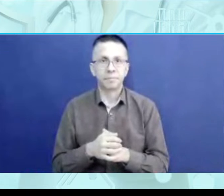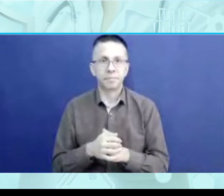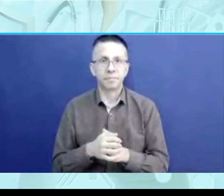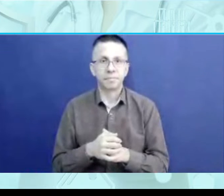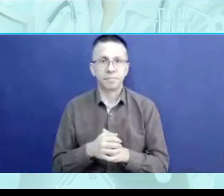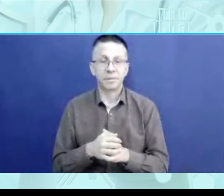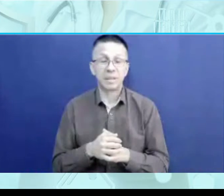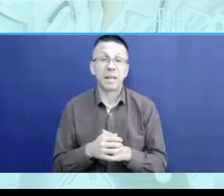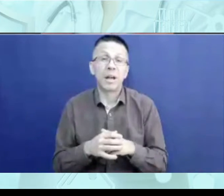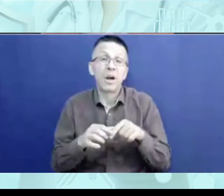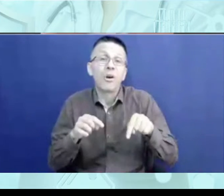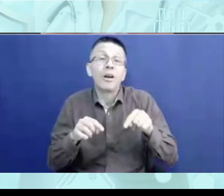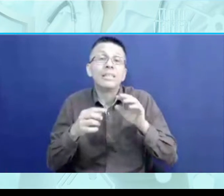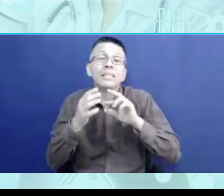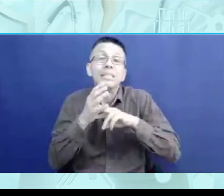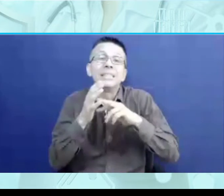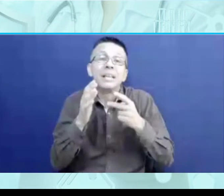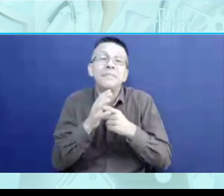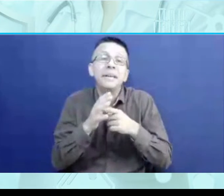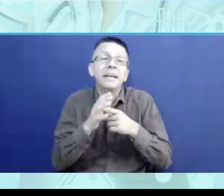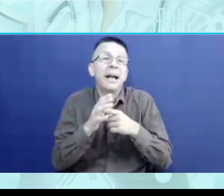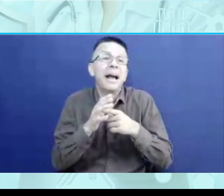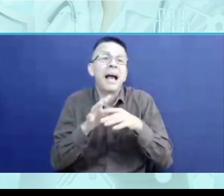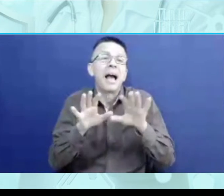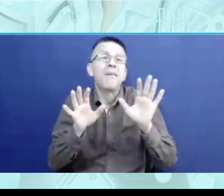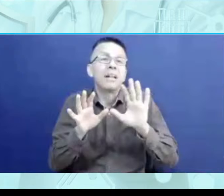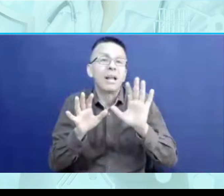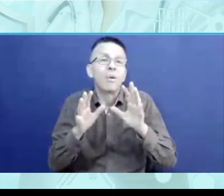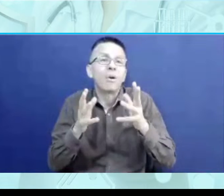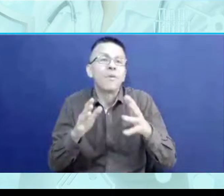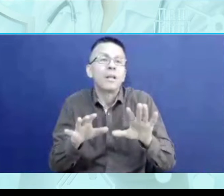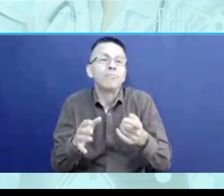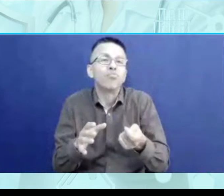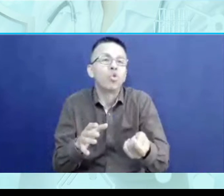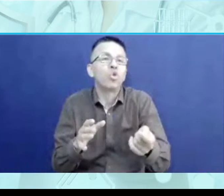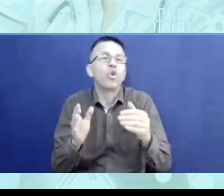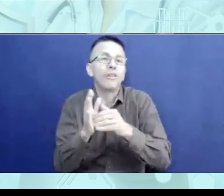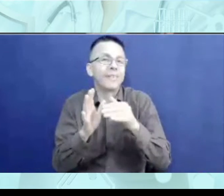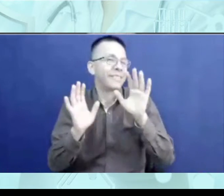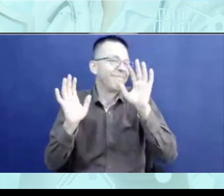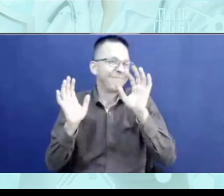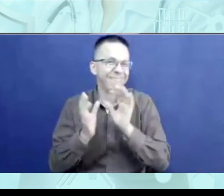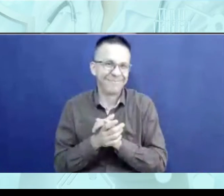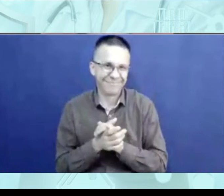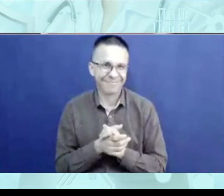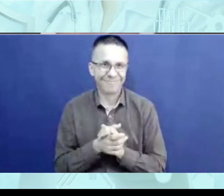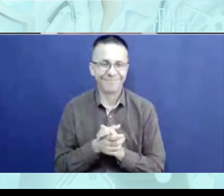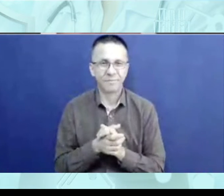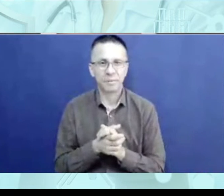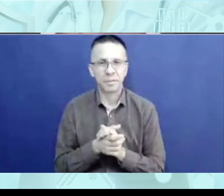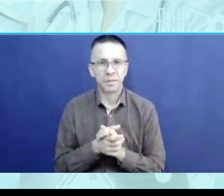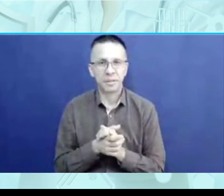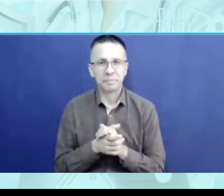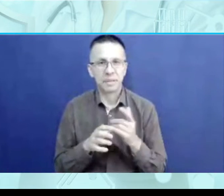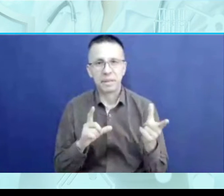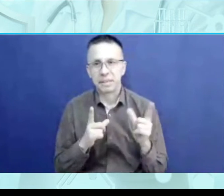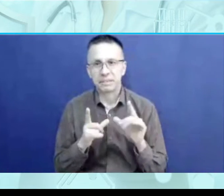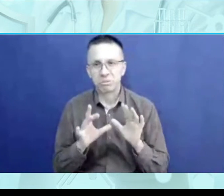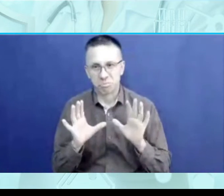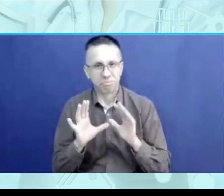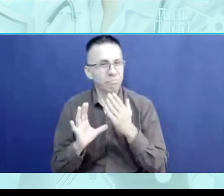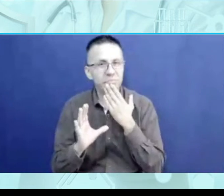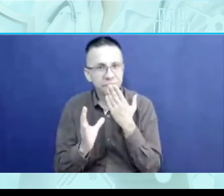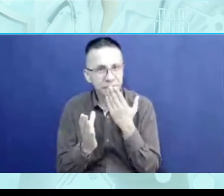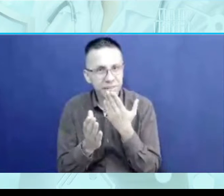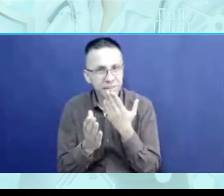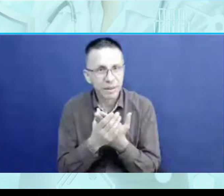no es más que un hasta luego, no es más que un breve adiós. Así es. Así pues que estamos listos, ¿no? Muchísimas gracias.